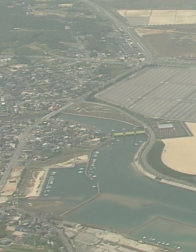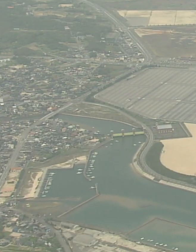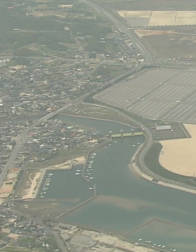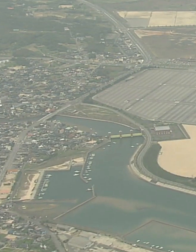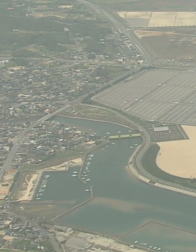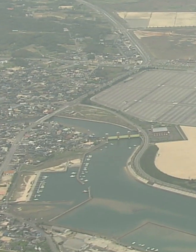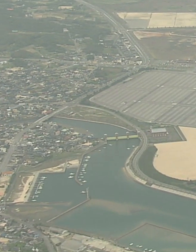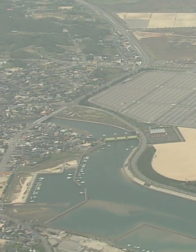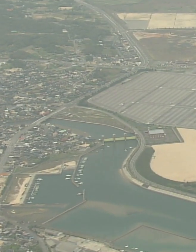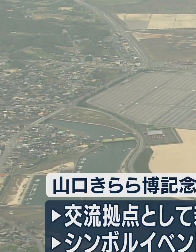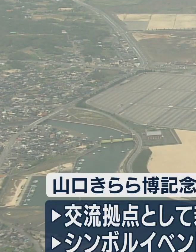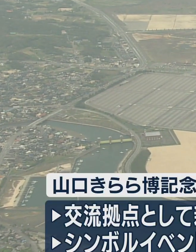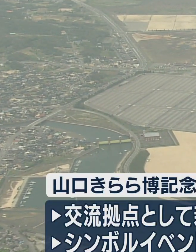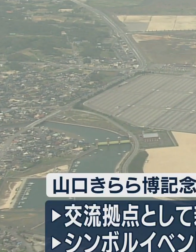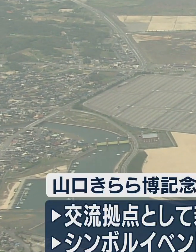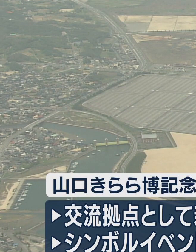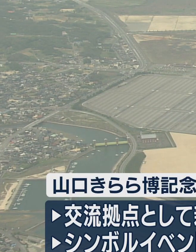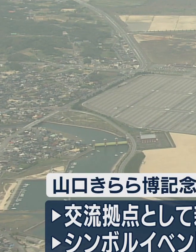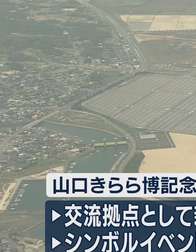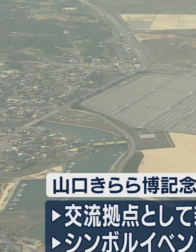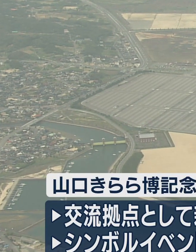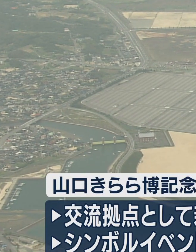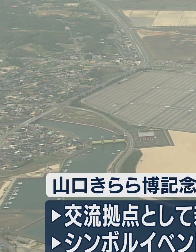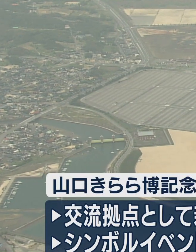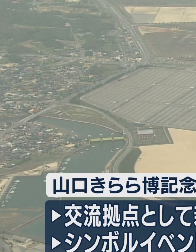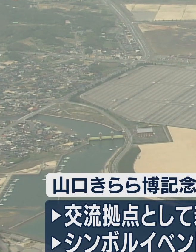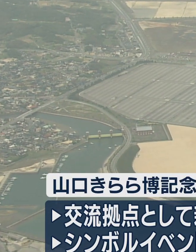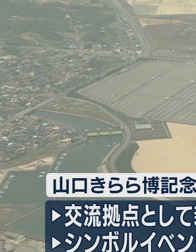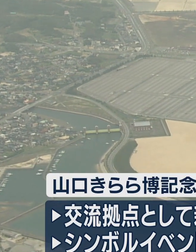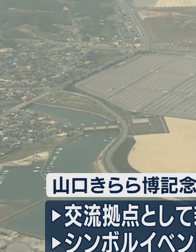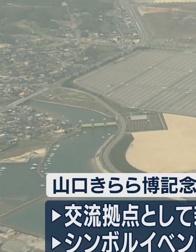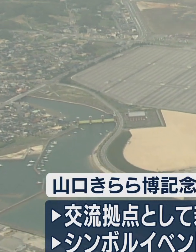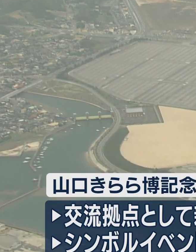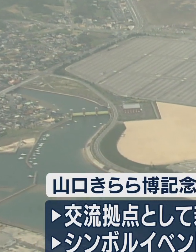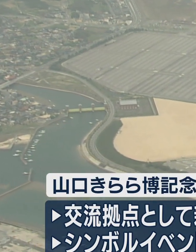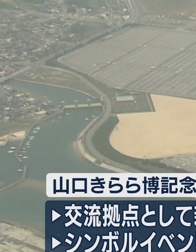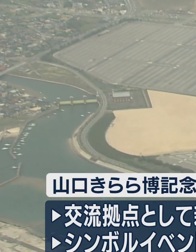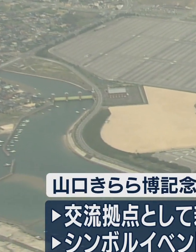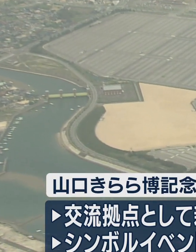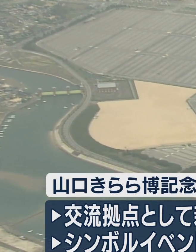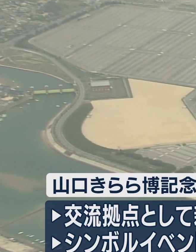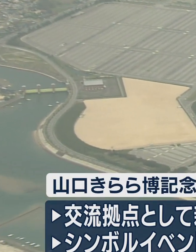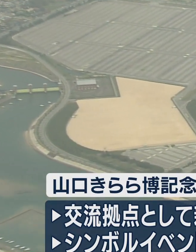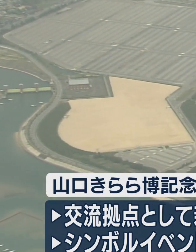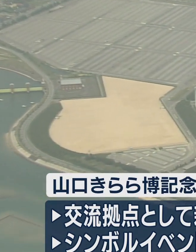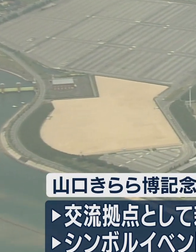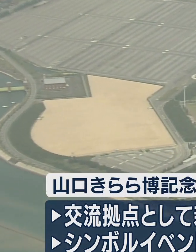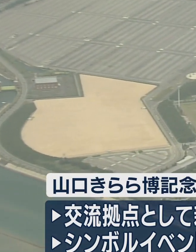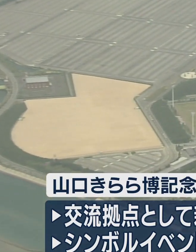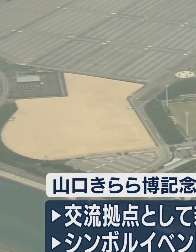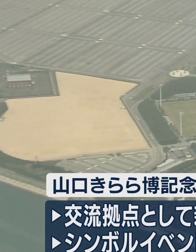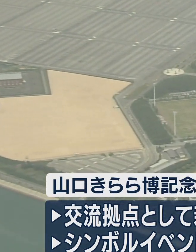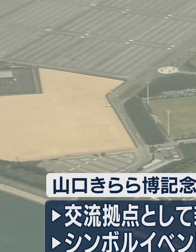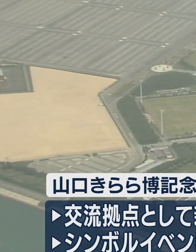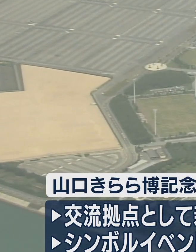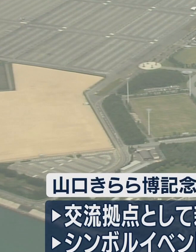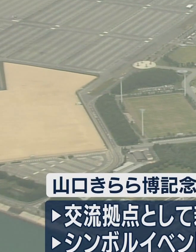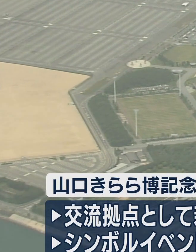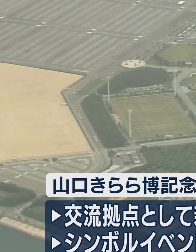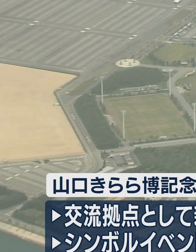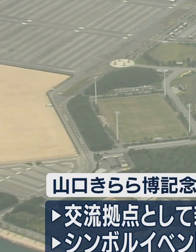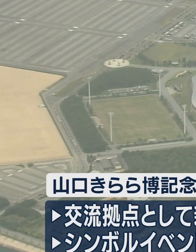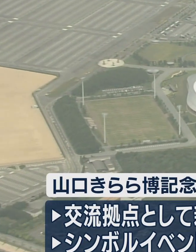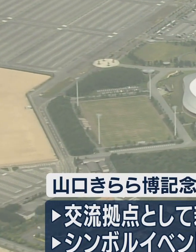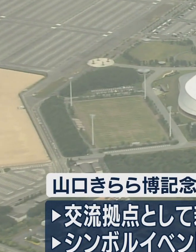特にアフターコロナを見据え山口市の山口きらら博記念公園を県民らの交流拠点とし